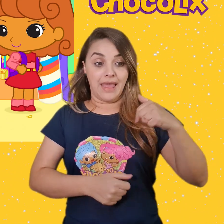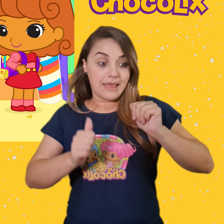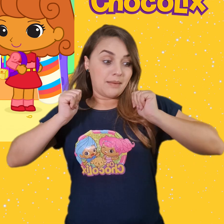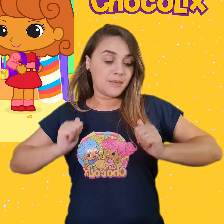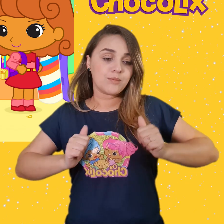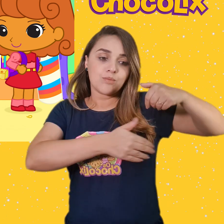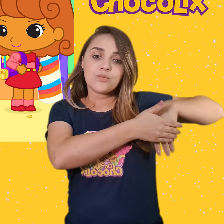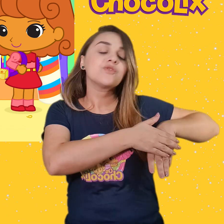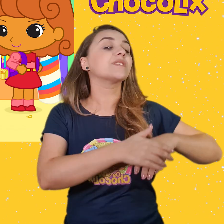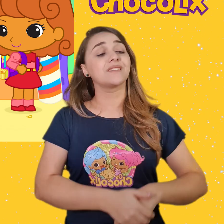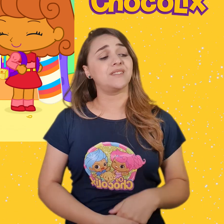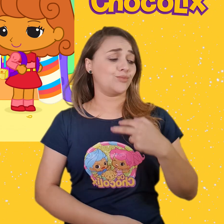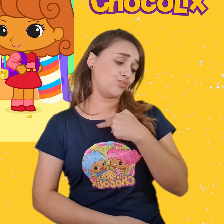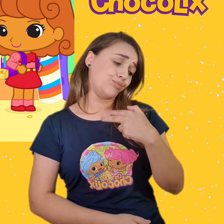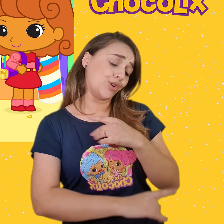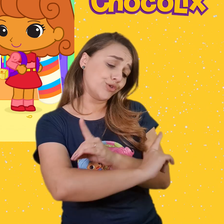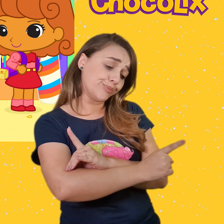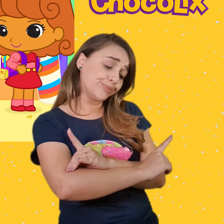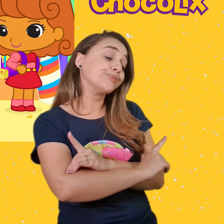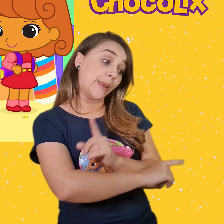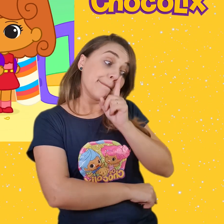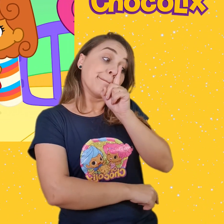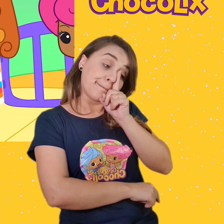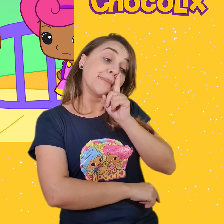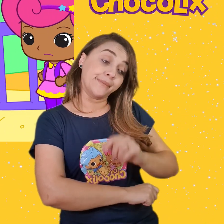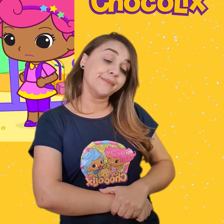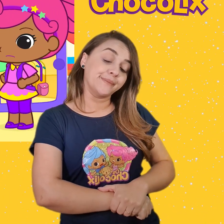Você não pode ir, Doce Cookie. Pode ser perigoso.